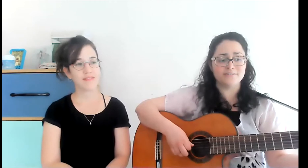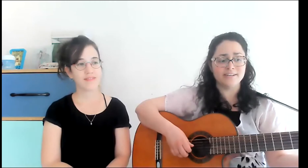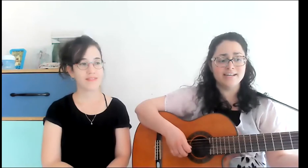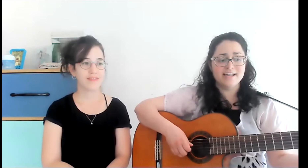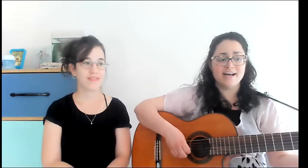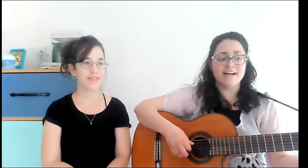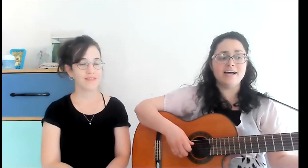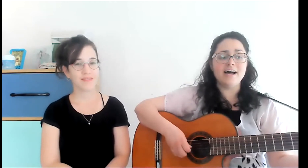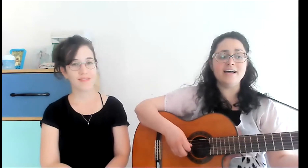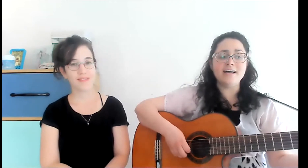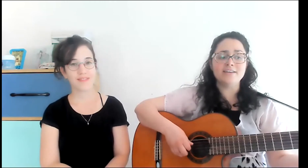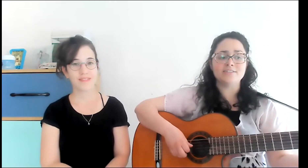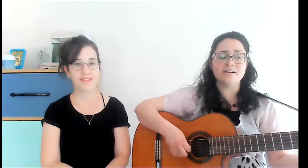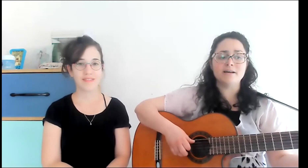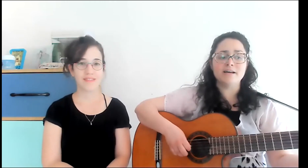הטוב. על האש